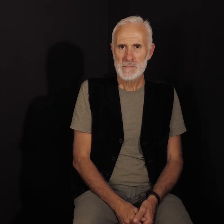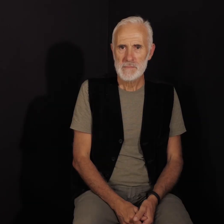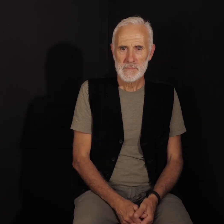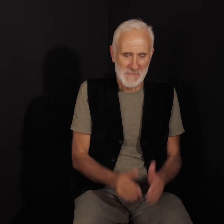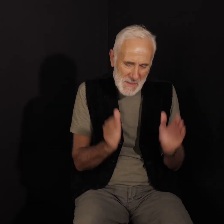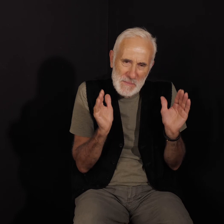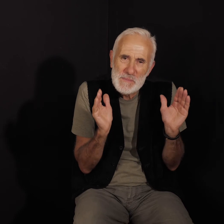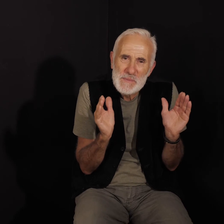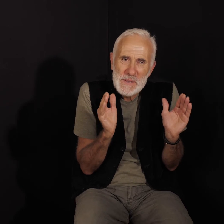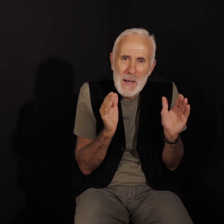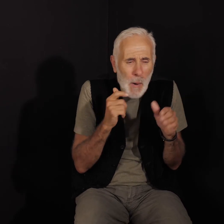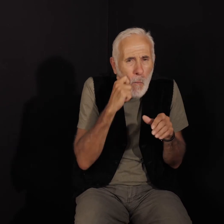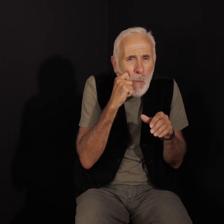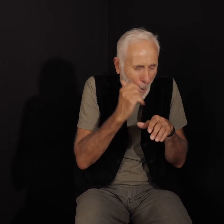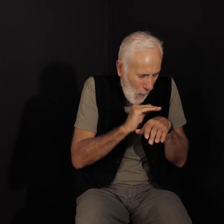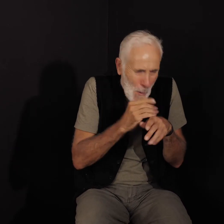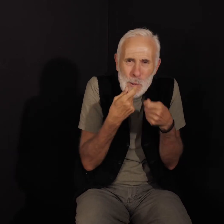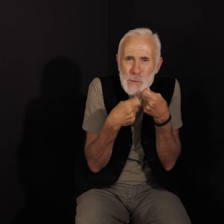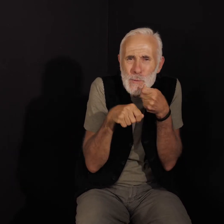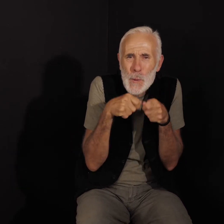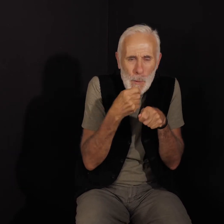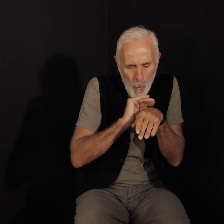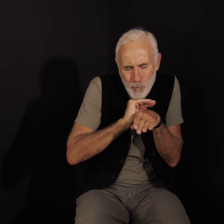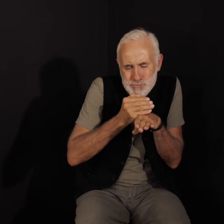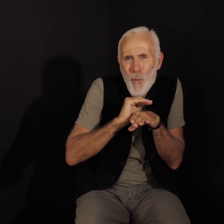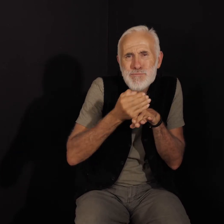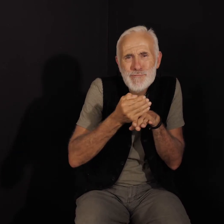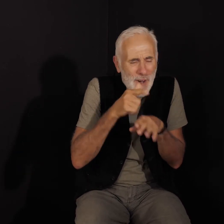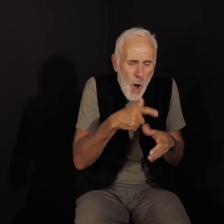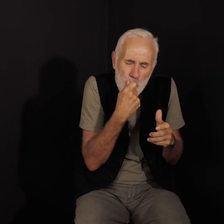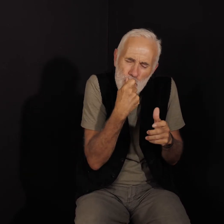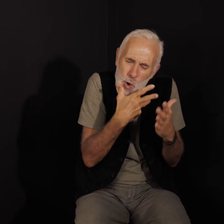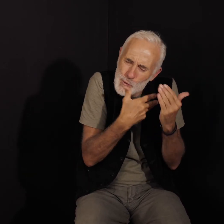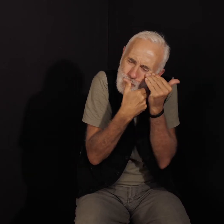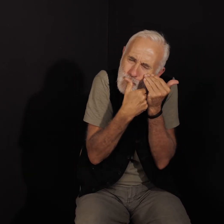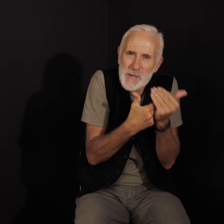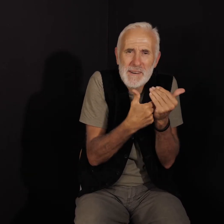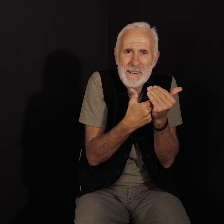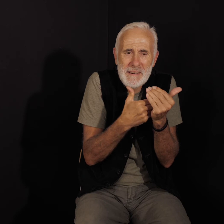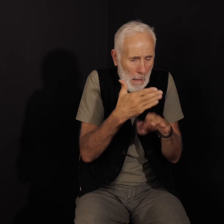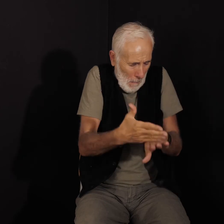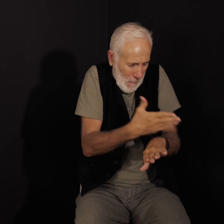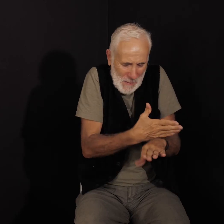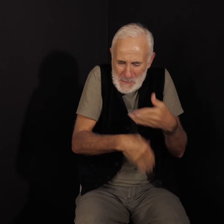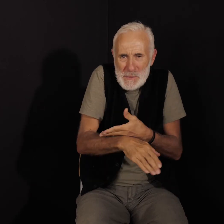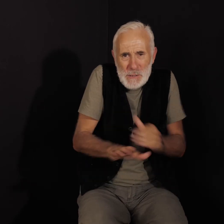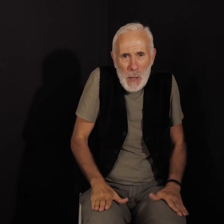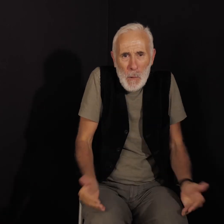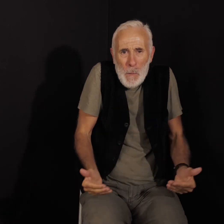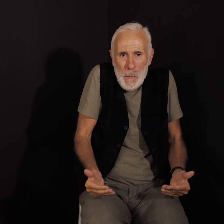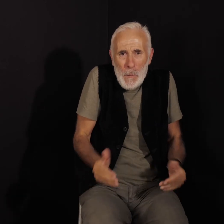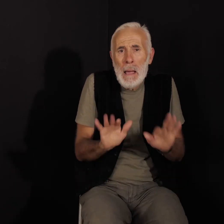La peau a cette qualité souple, potelée, celle des chairs qu'on cajole. Petits bras, petites jambes,